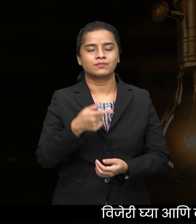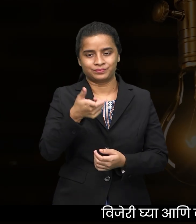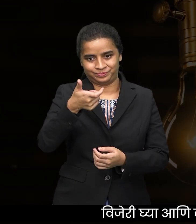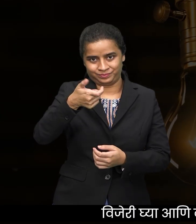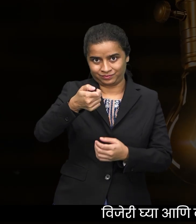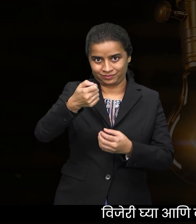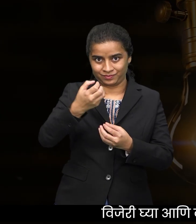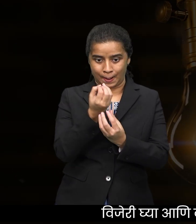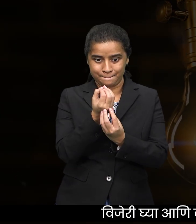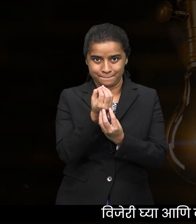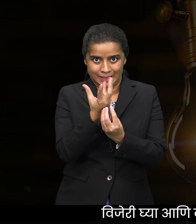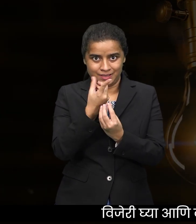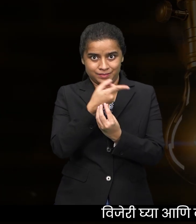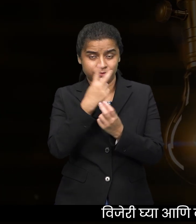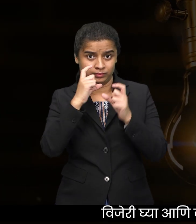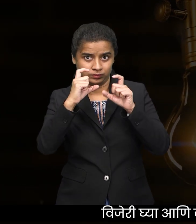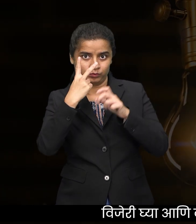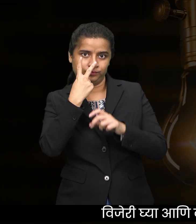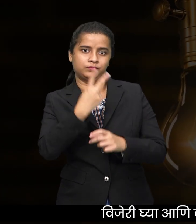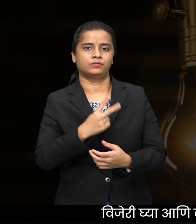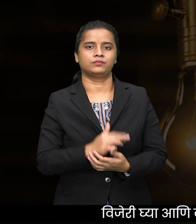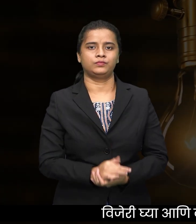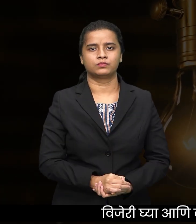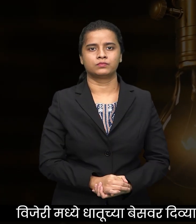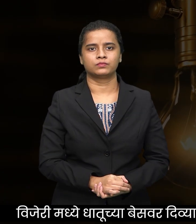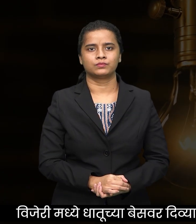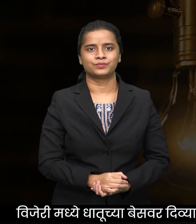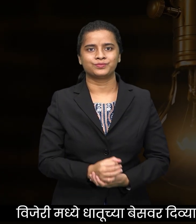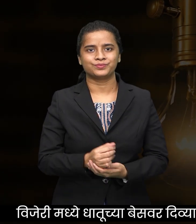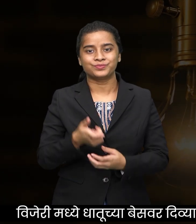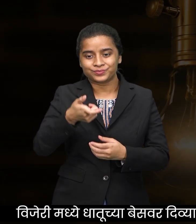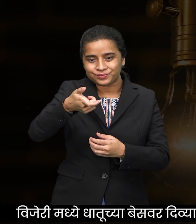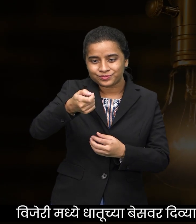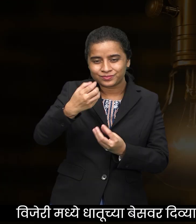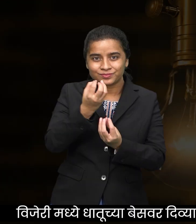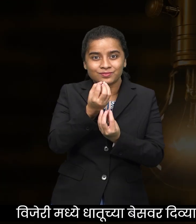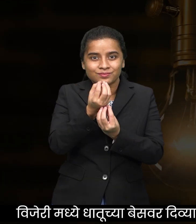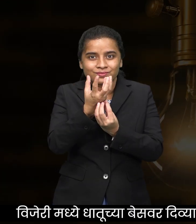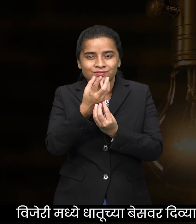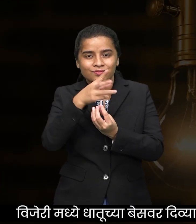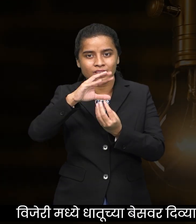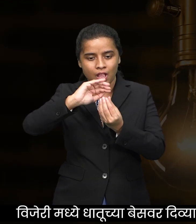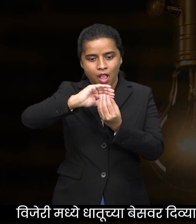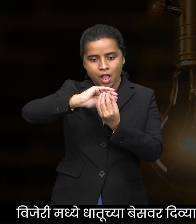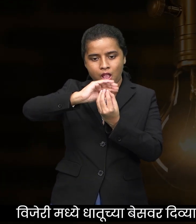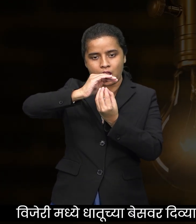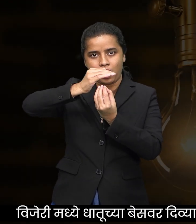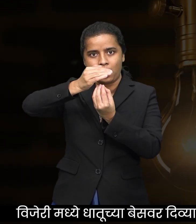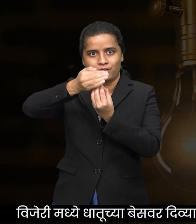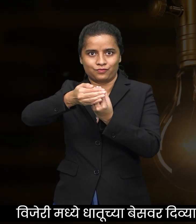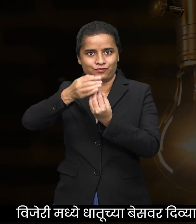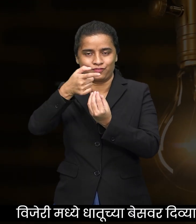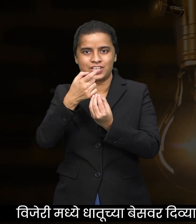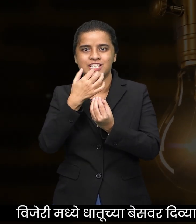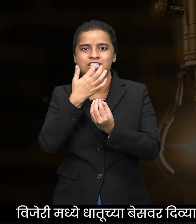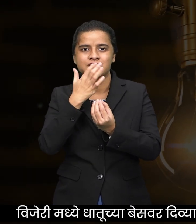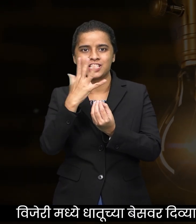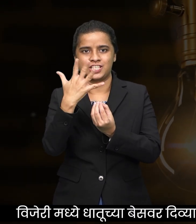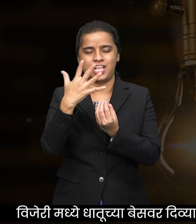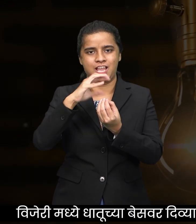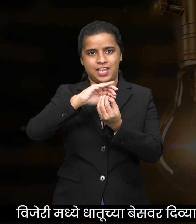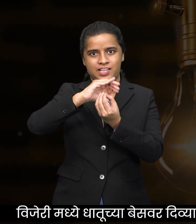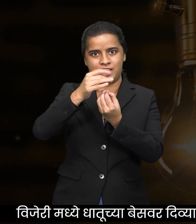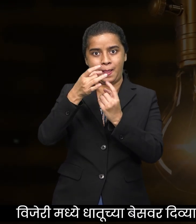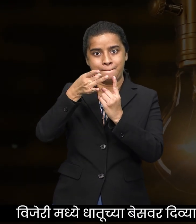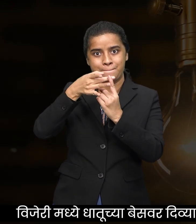विजेरी घ्या आणि काळजीपूर्वक निरीक्षण करा. विजेरीमध्ये धातूच्या बेसवर दिव्यावर बाहेरील काचेचे आवरण बसवलेले